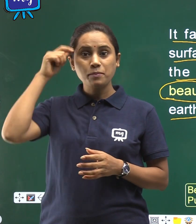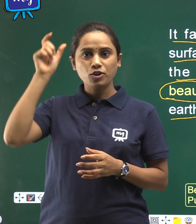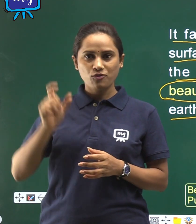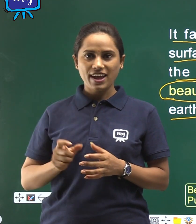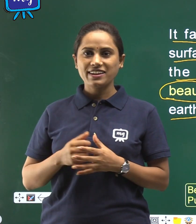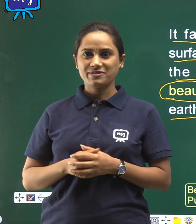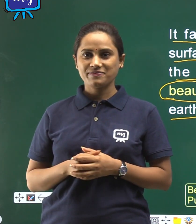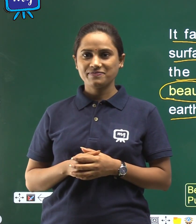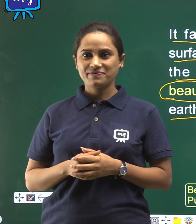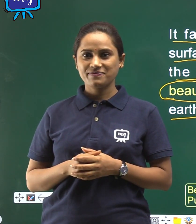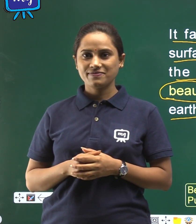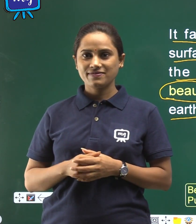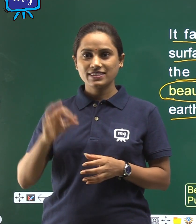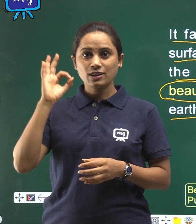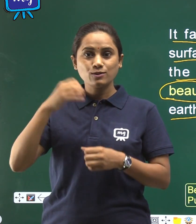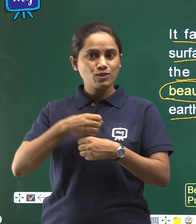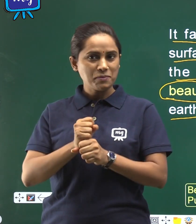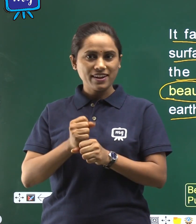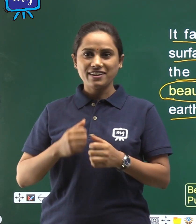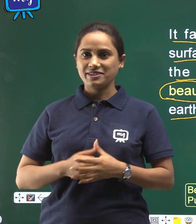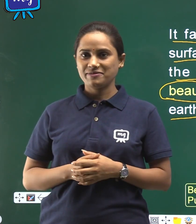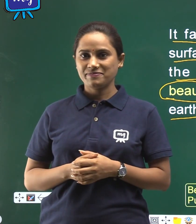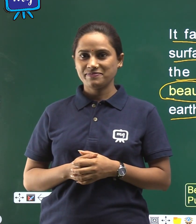beautify, सुंदर बनाना,